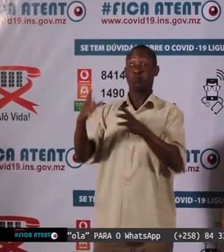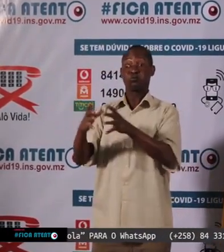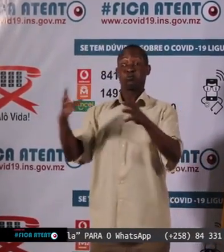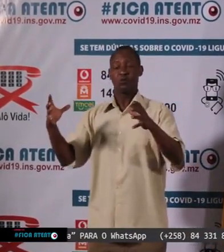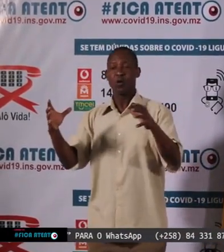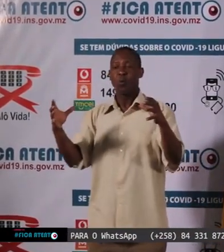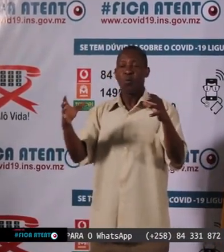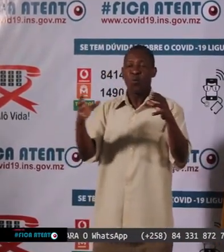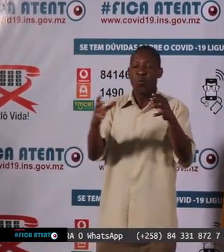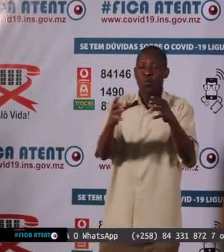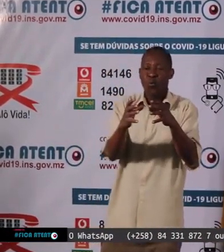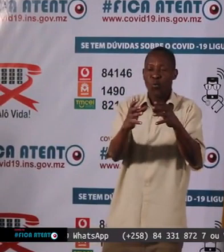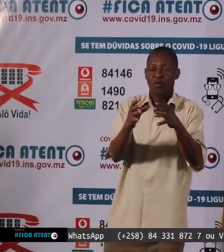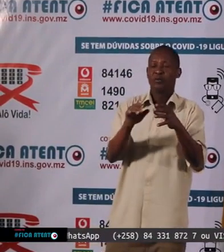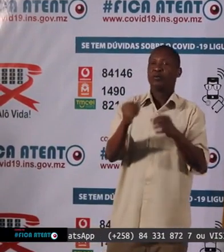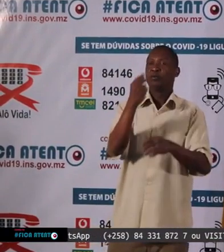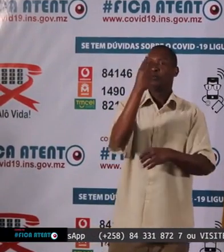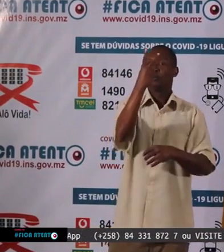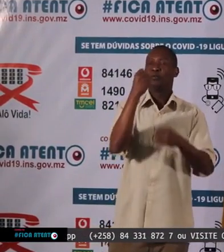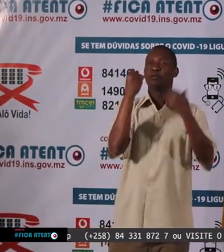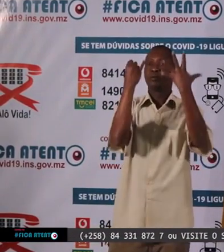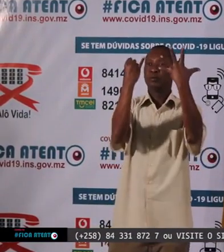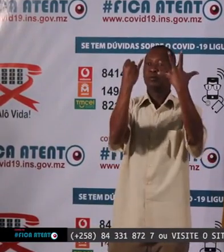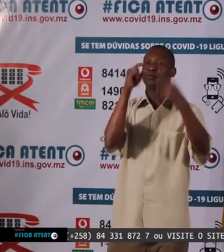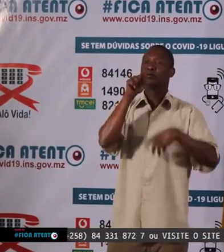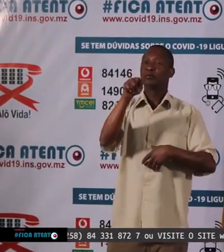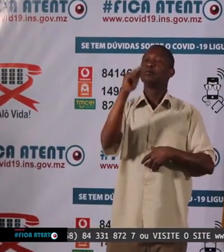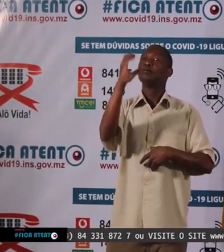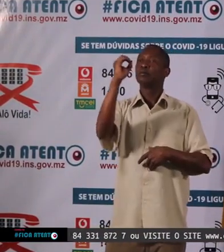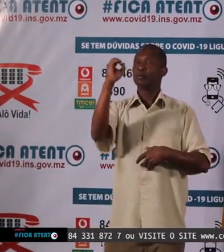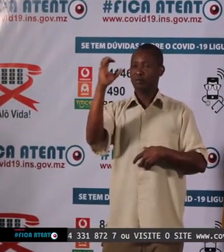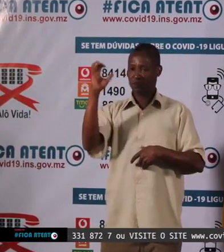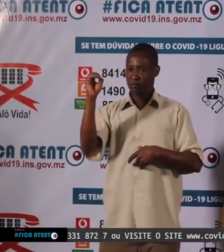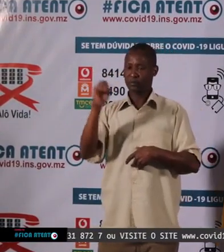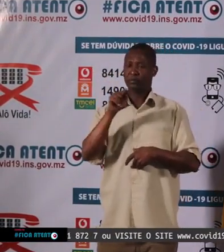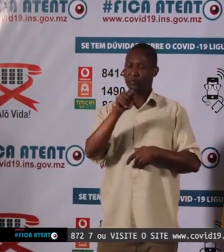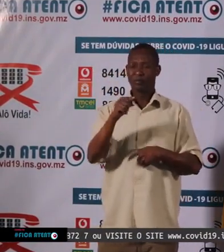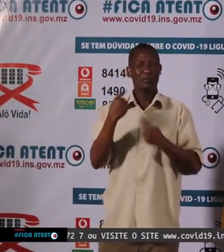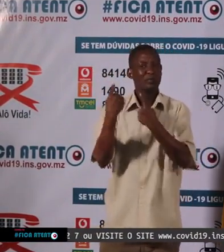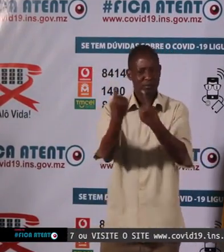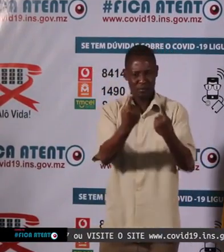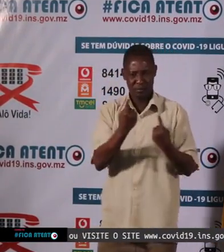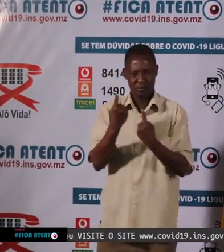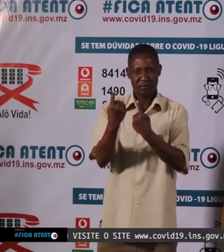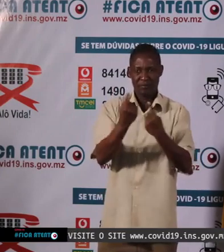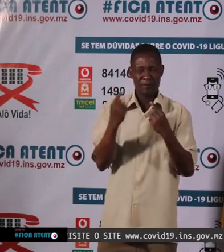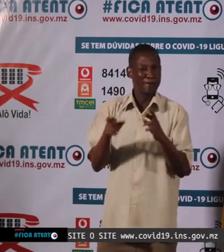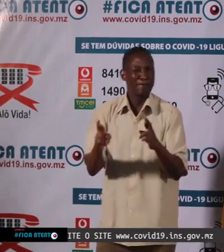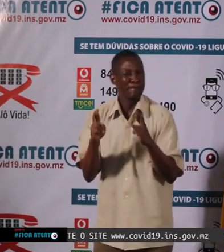mil casos novos para uma situação que nos alenta uma situação que nos dá